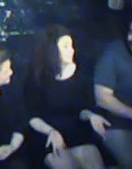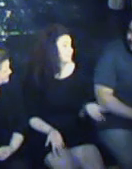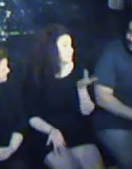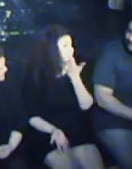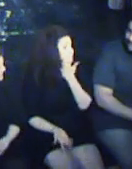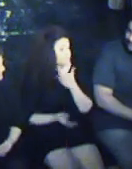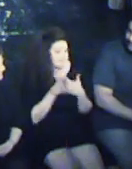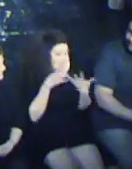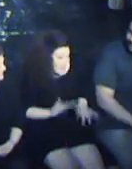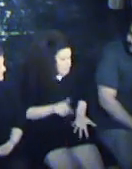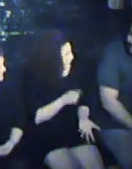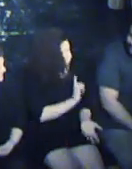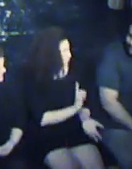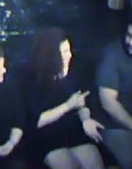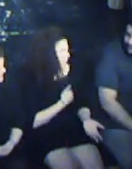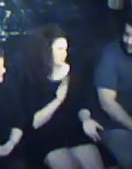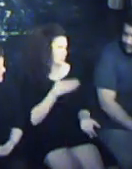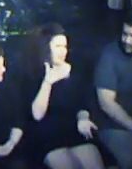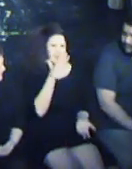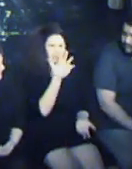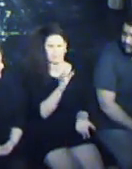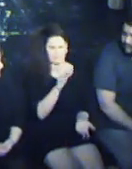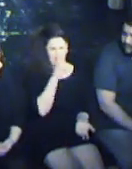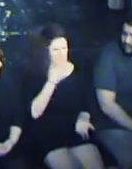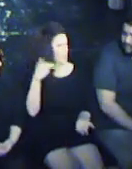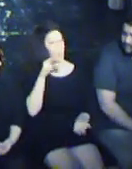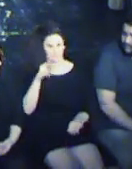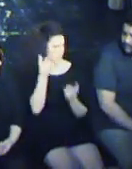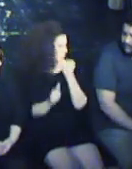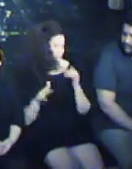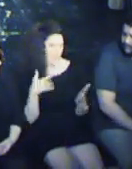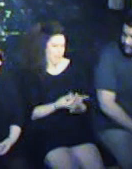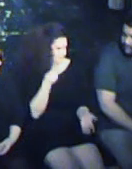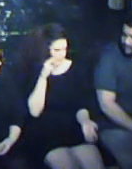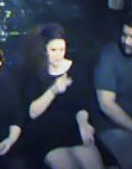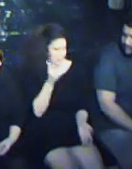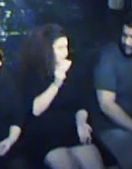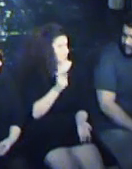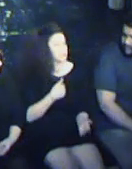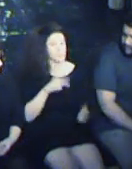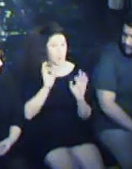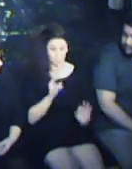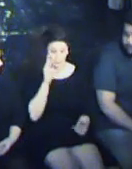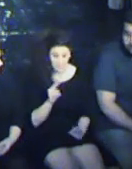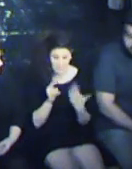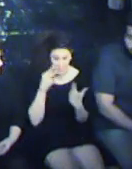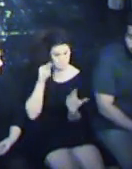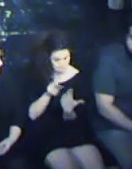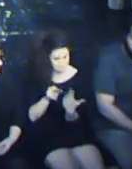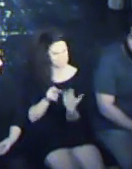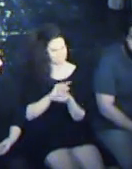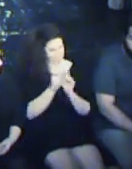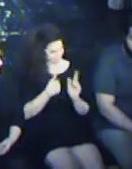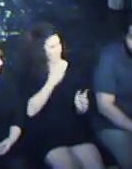¿verdad? Hoy en día no. Lo vi por última vez hace 50 años. Entonces me miré en él y rejuvenecí.